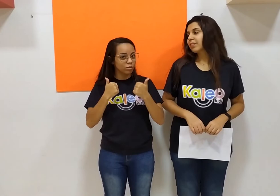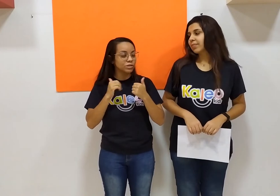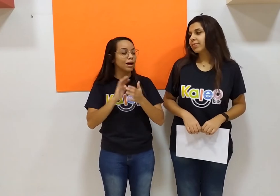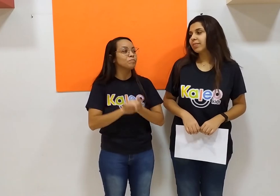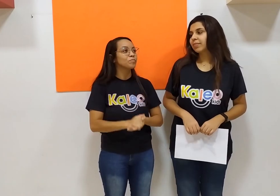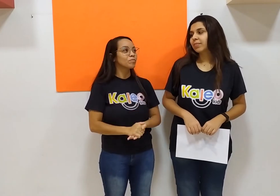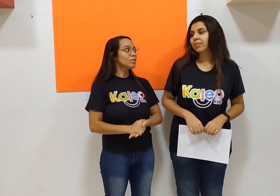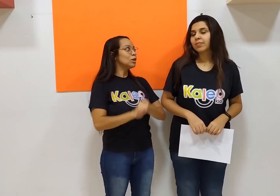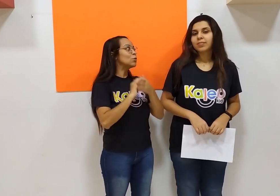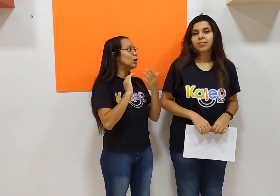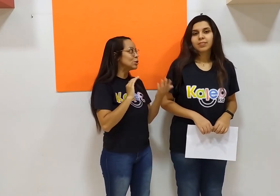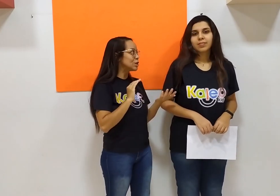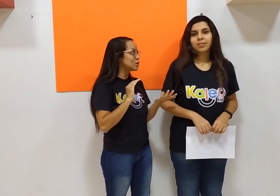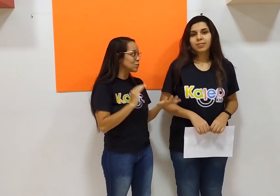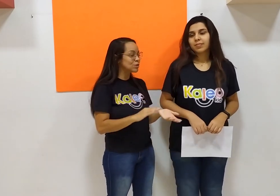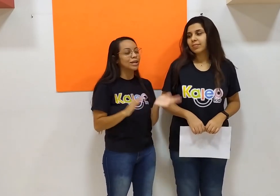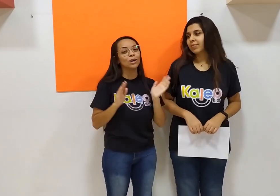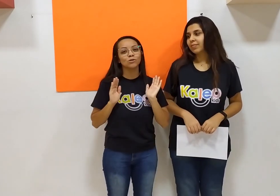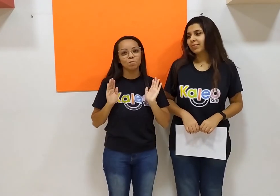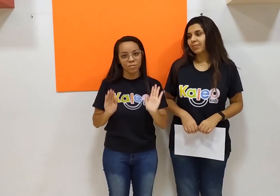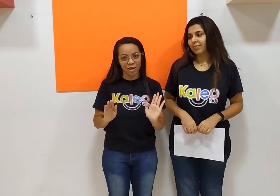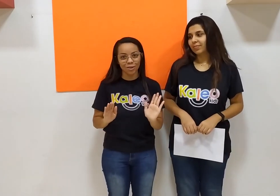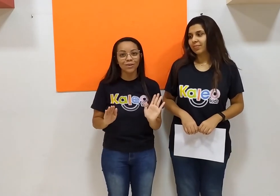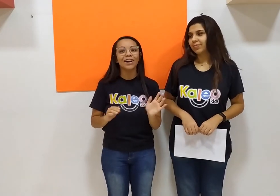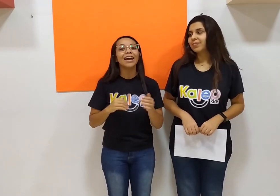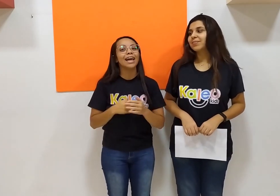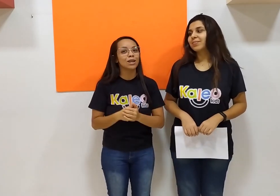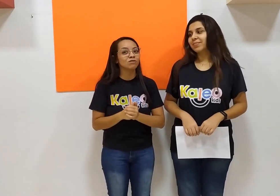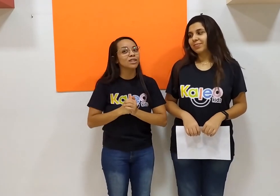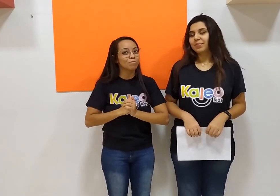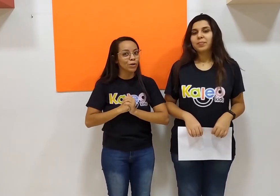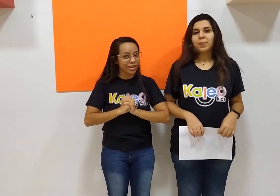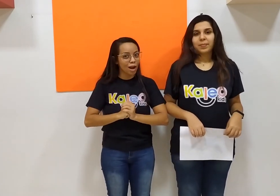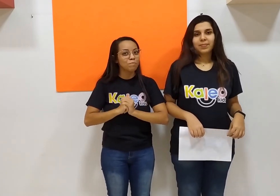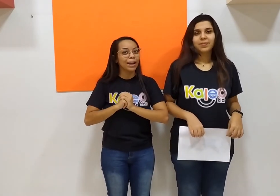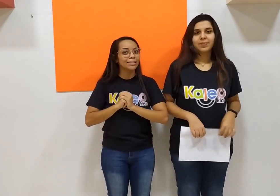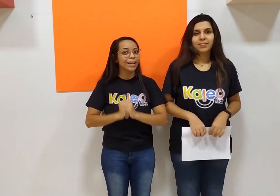lá. Quando Jesus é nosso amigo, ele nos dá poder para ter...